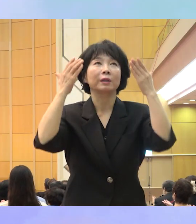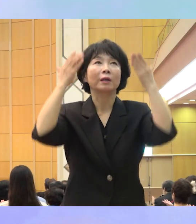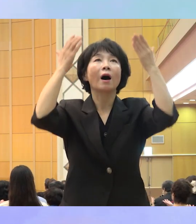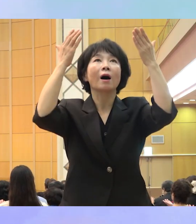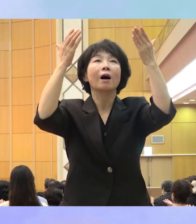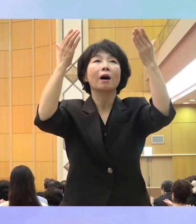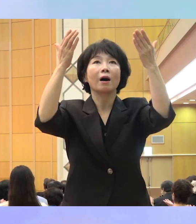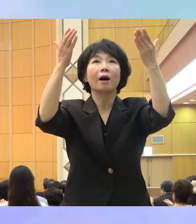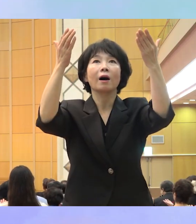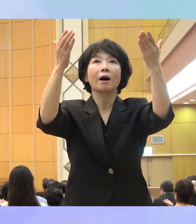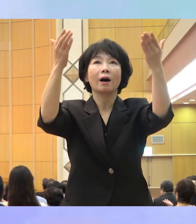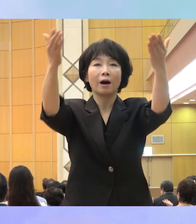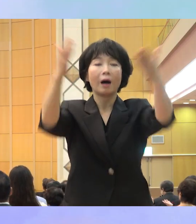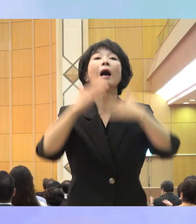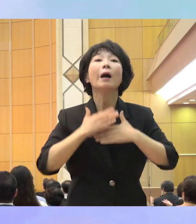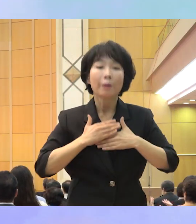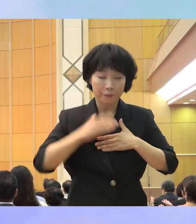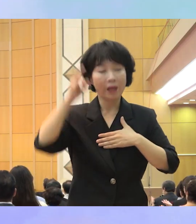감사합니다.